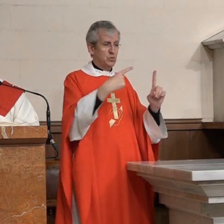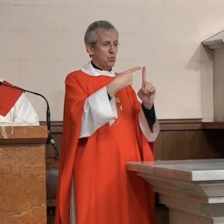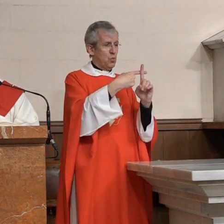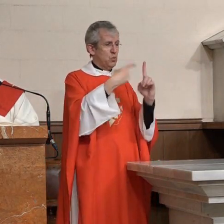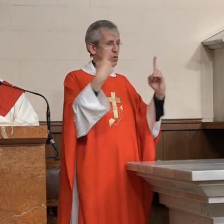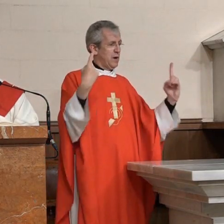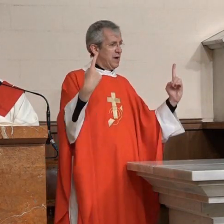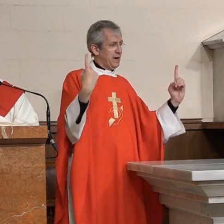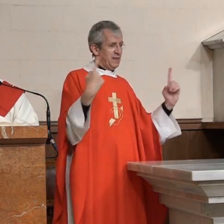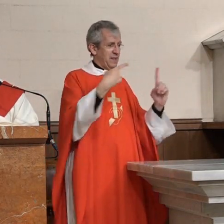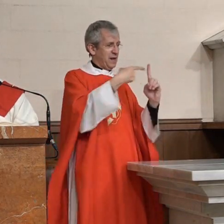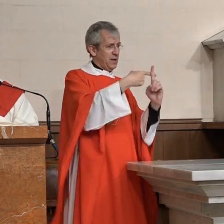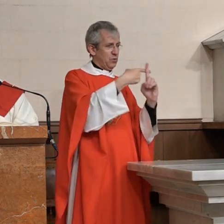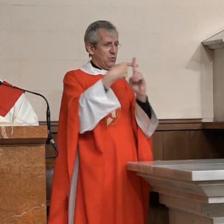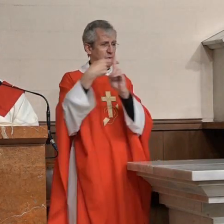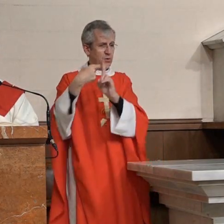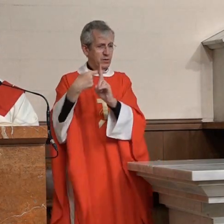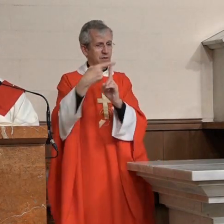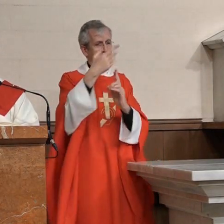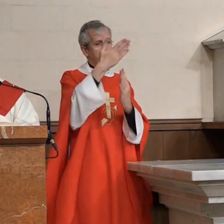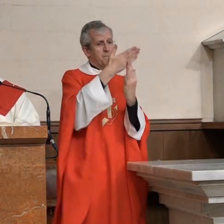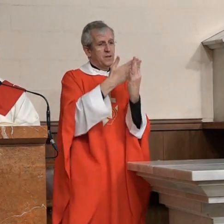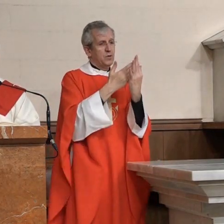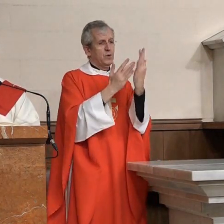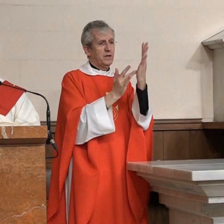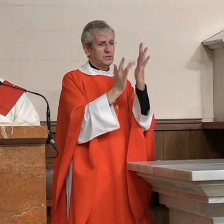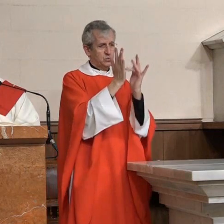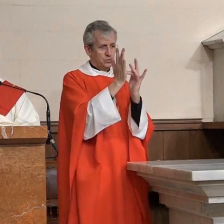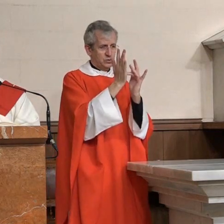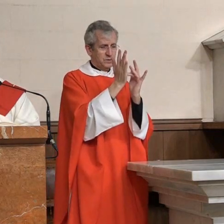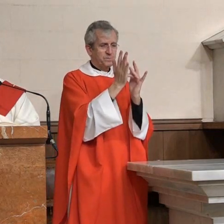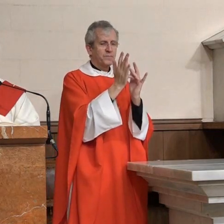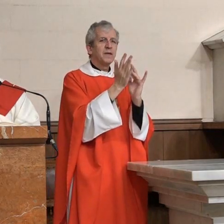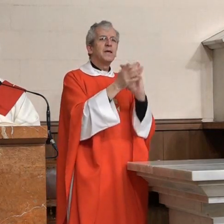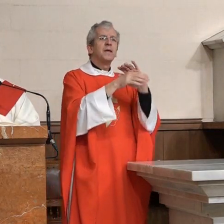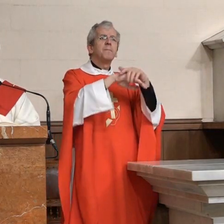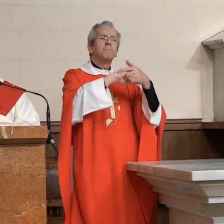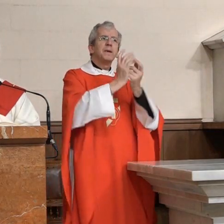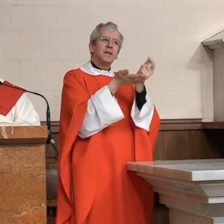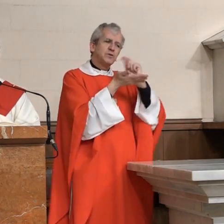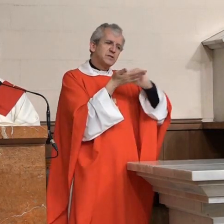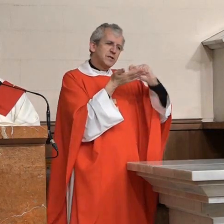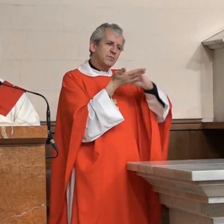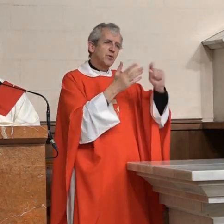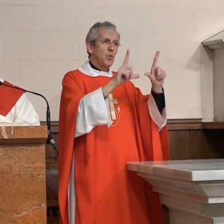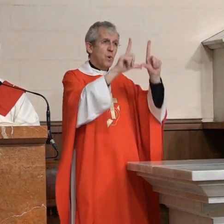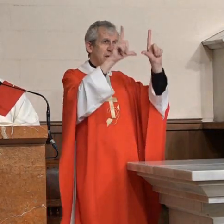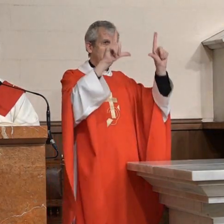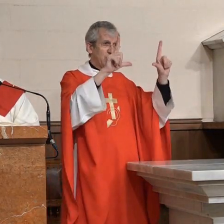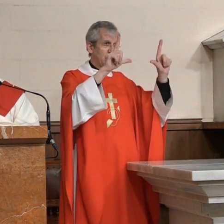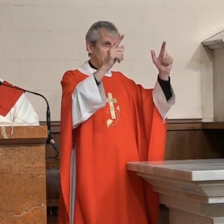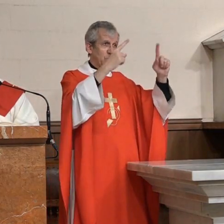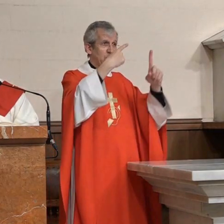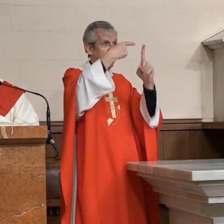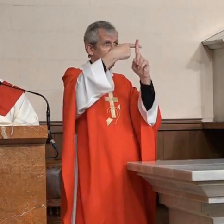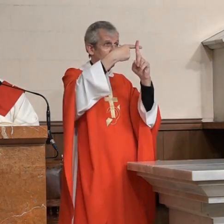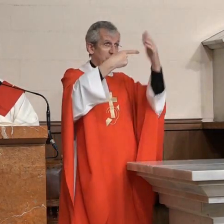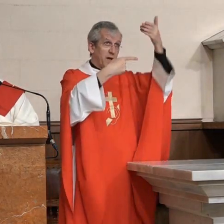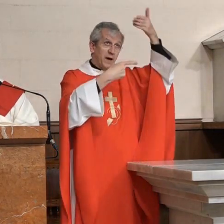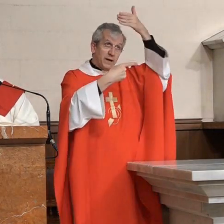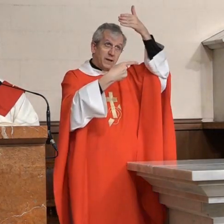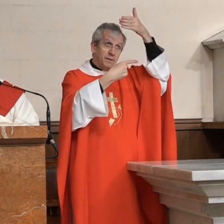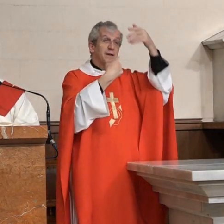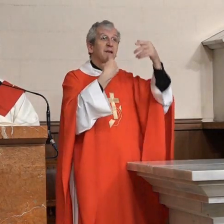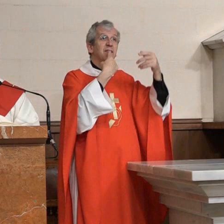en medio Jesús. Y Pilato escribió un letrero y lo puso encima de la cruz. En él